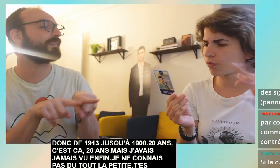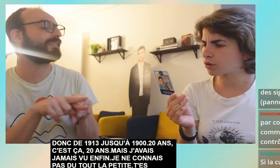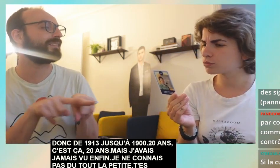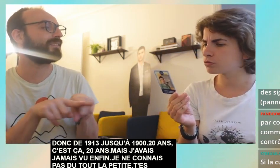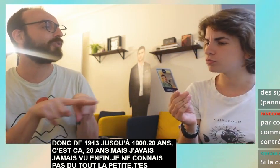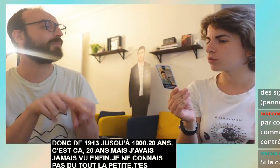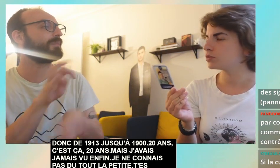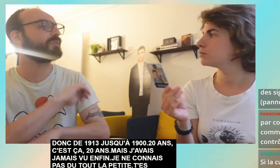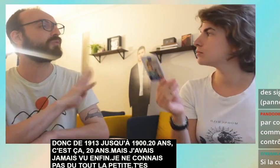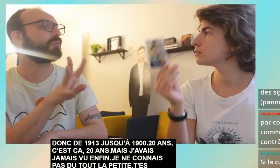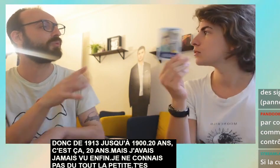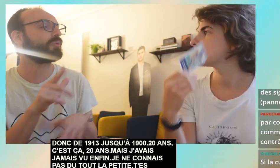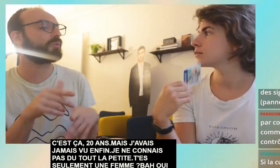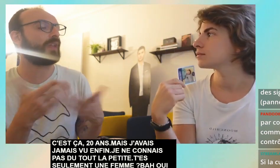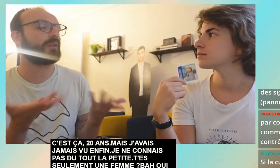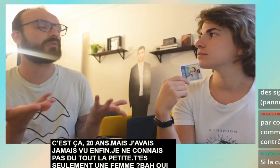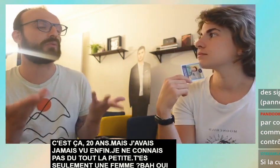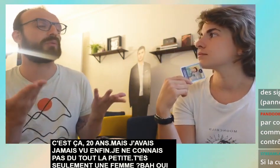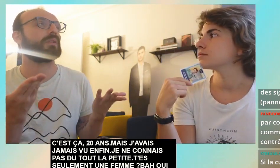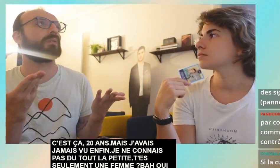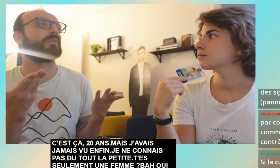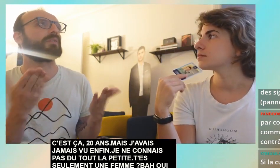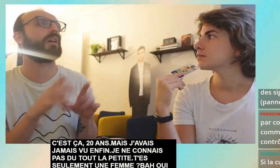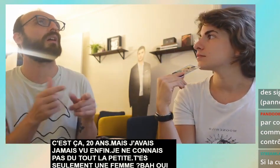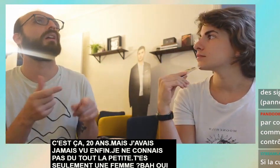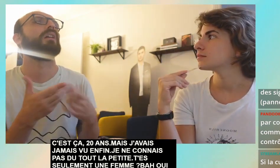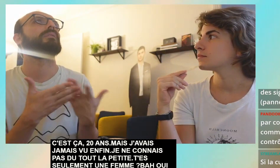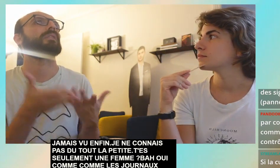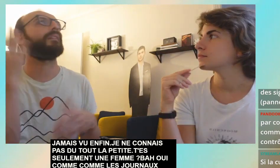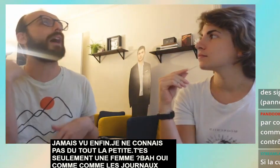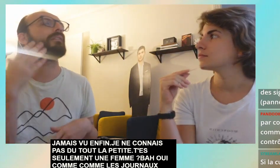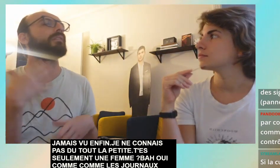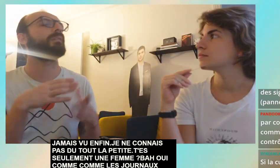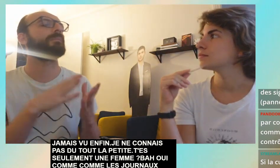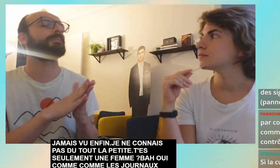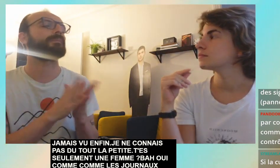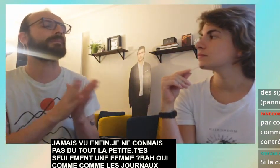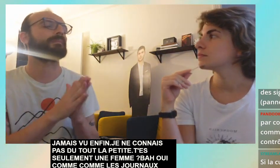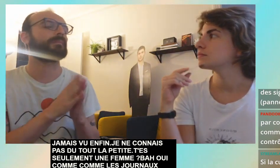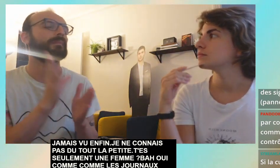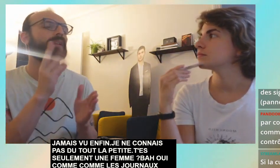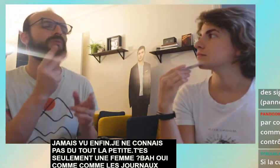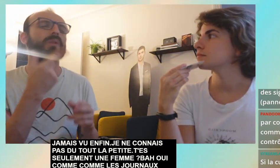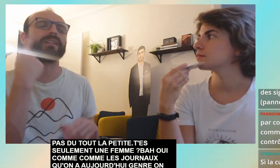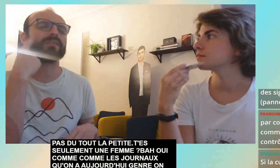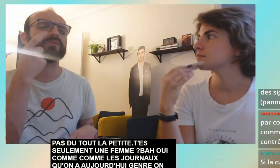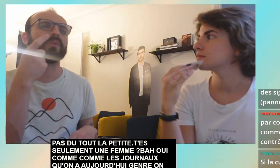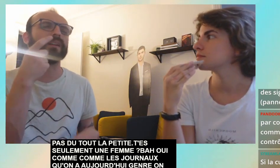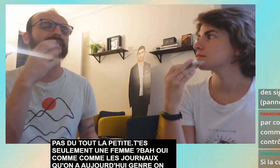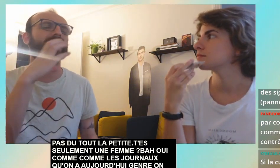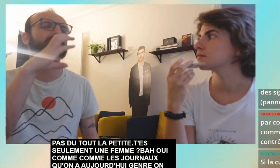France. comme les journaux qu'on a aujourd'hui, genre, on avait avant, je crois que c'est